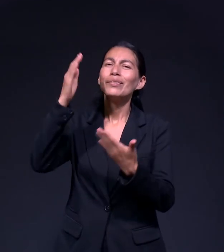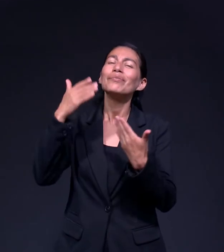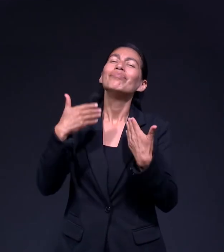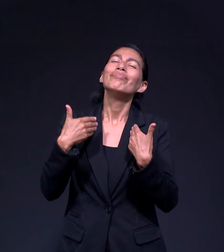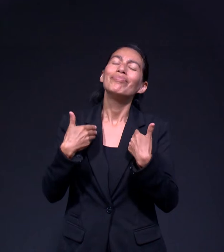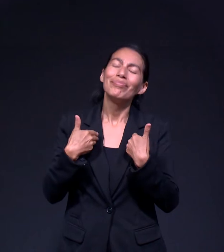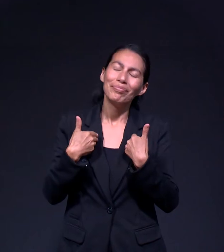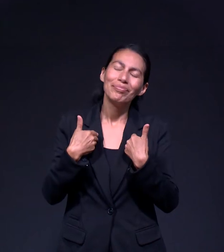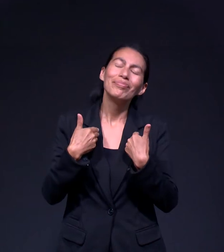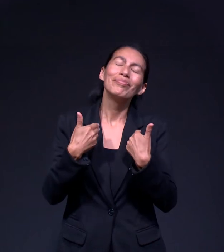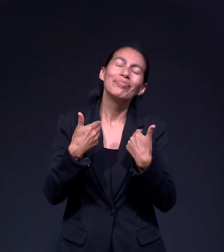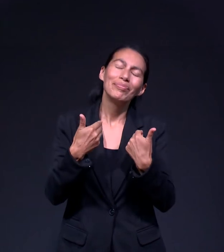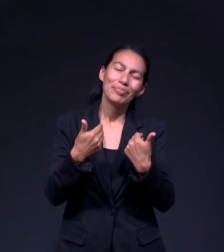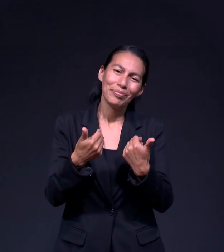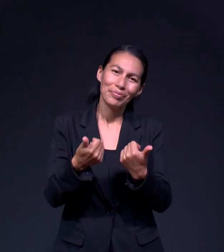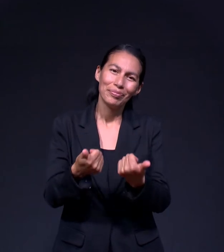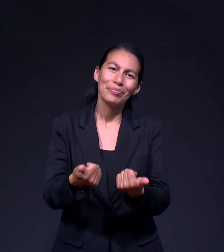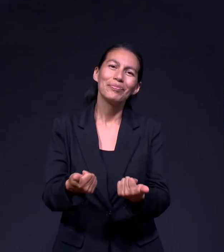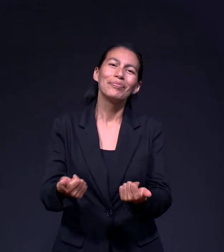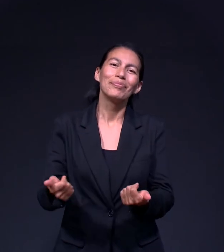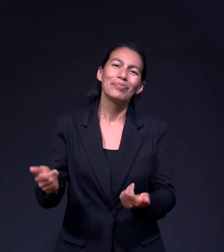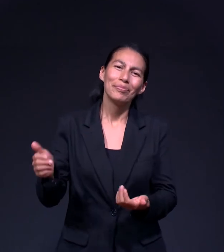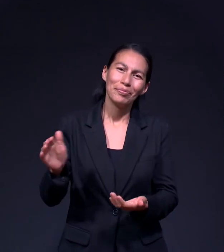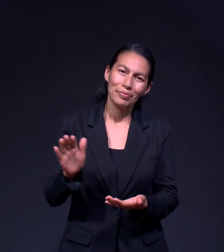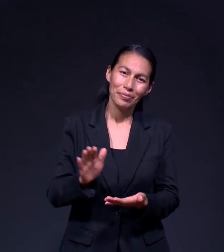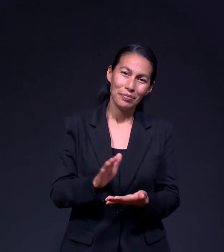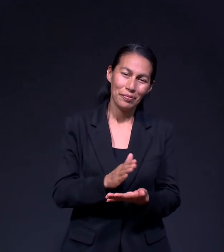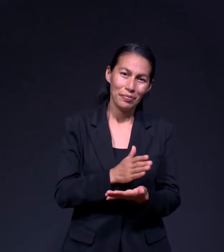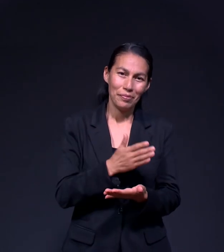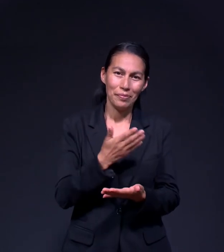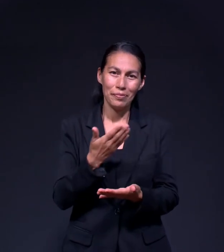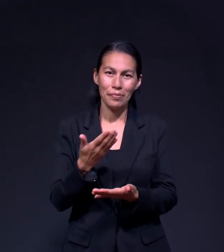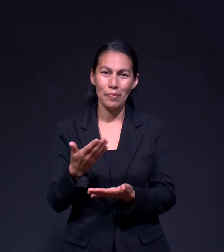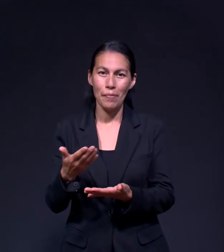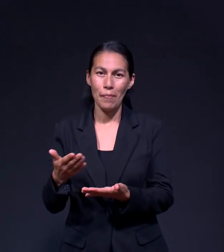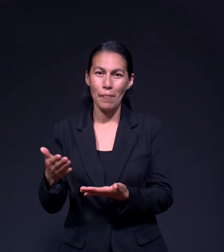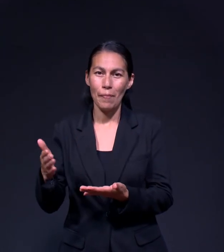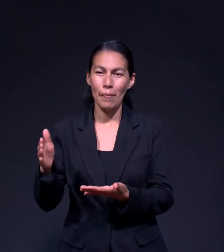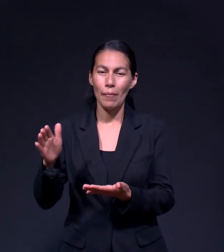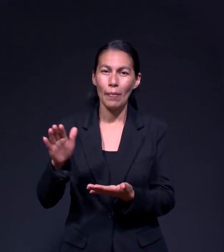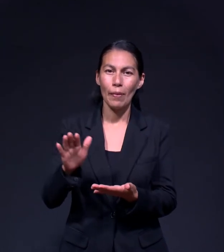solo Cristo puede ver.